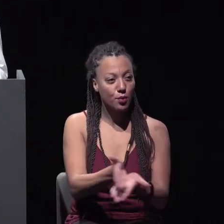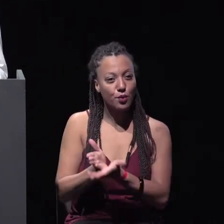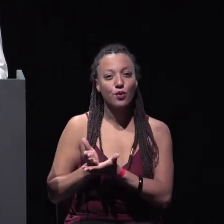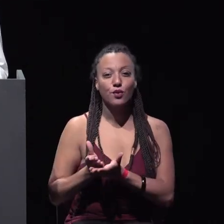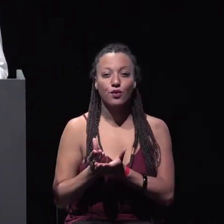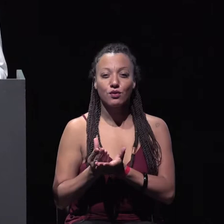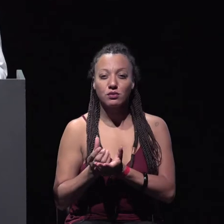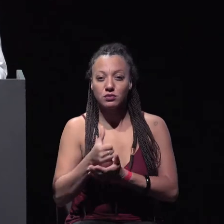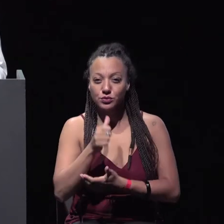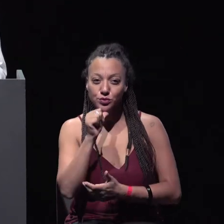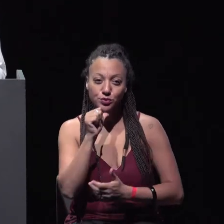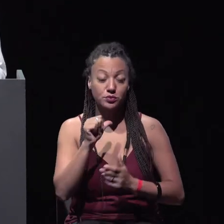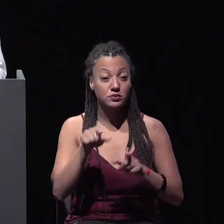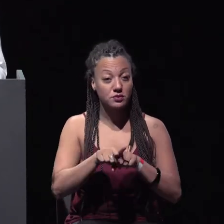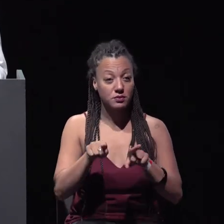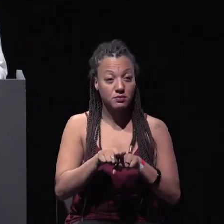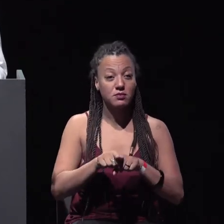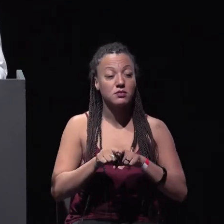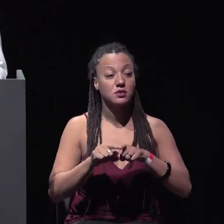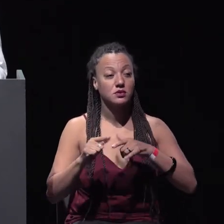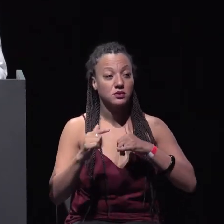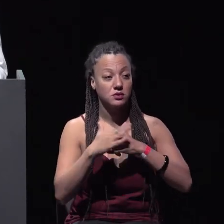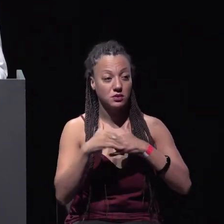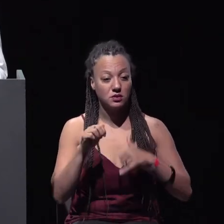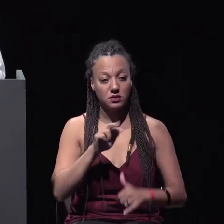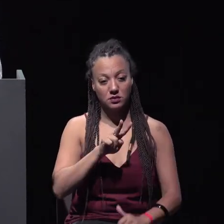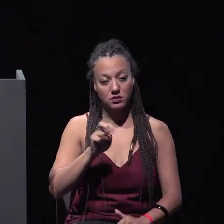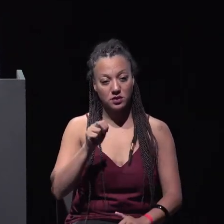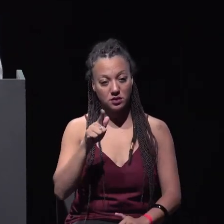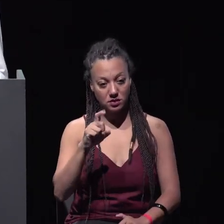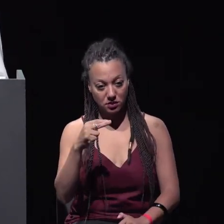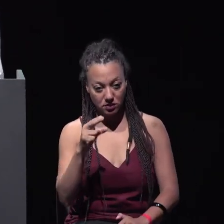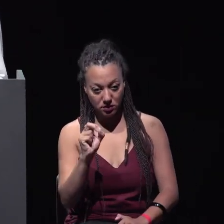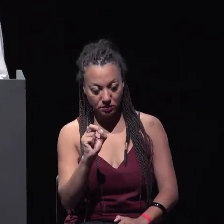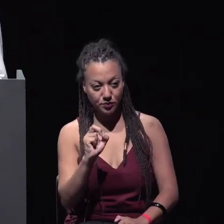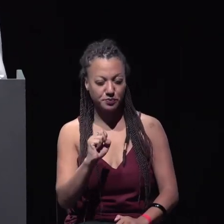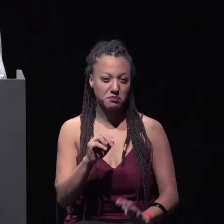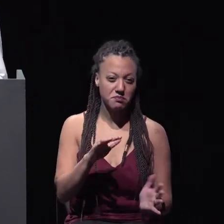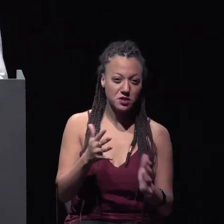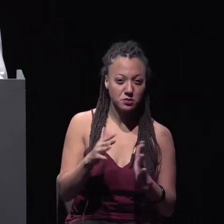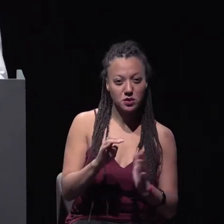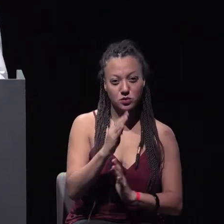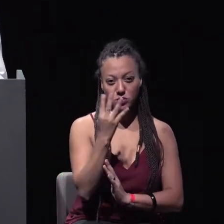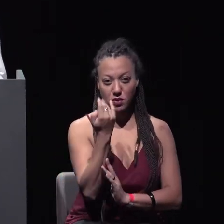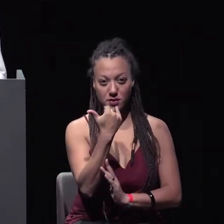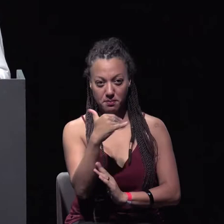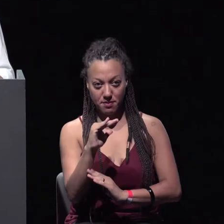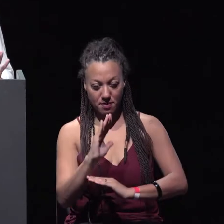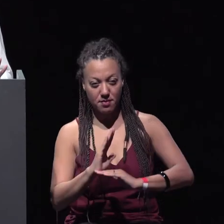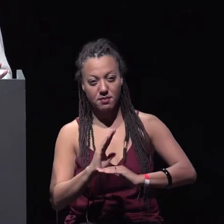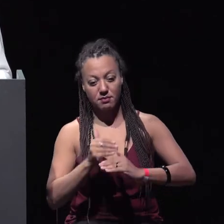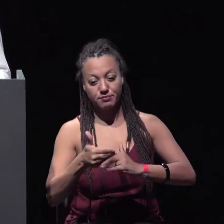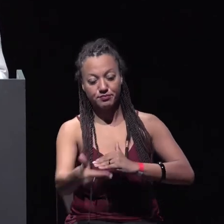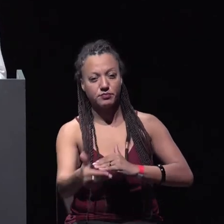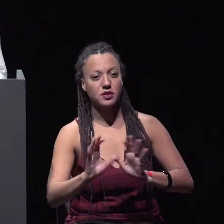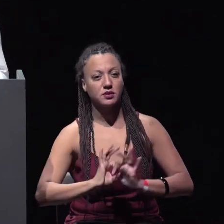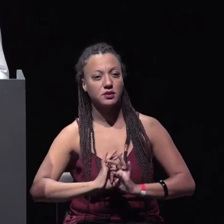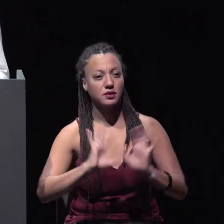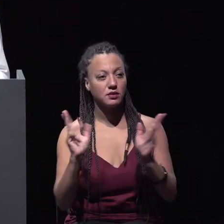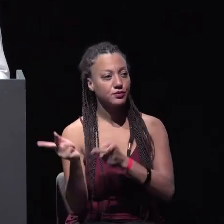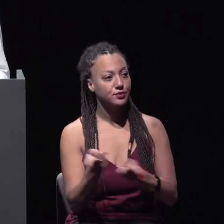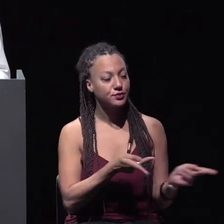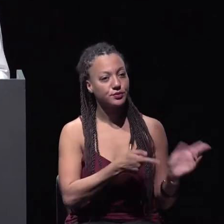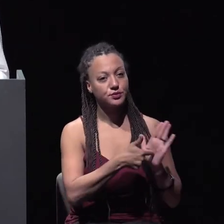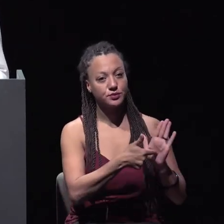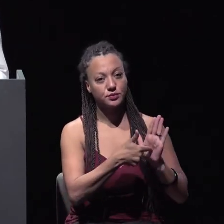de sanduichinho inclusive pegando é depois do café da manhã às 4 e meia a gente está liberado para visitar as exposições